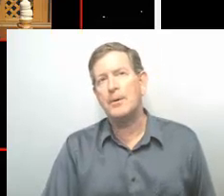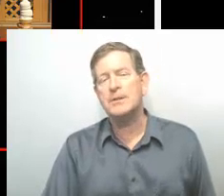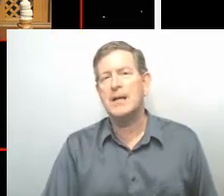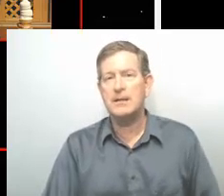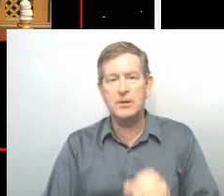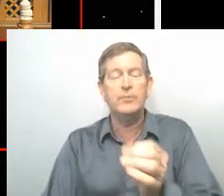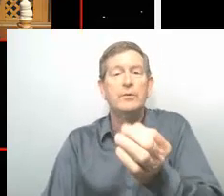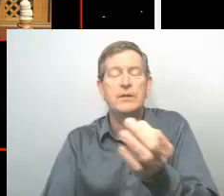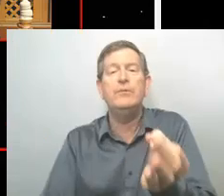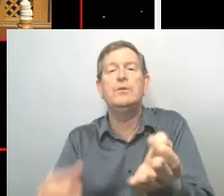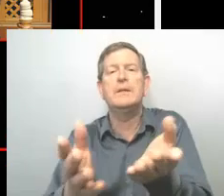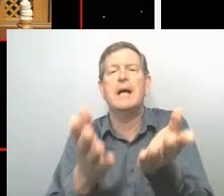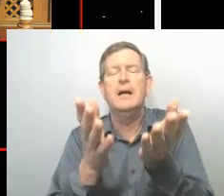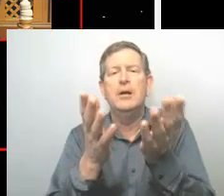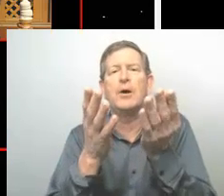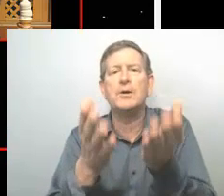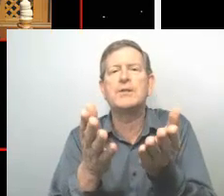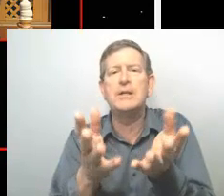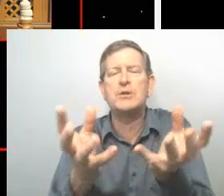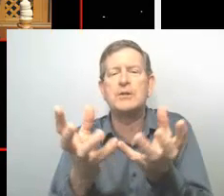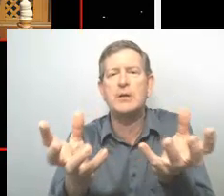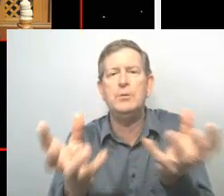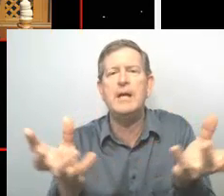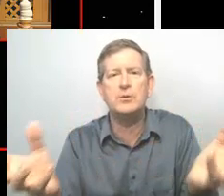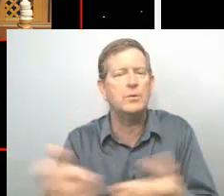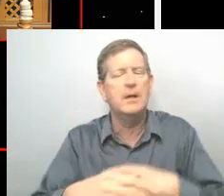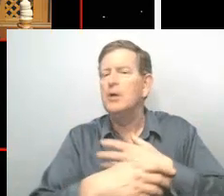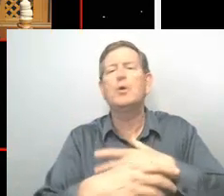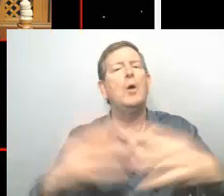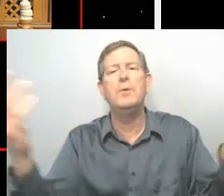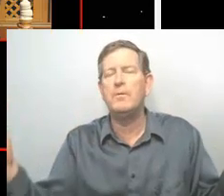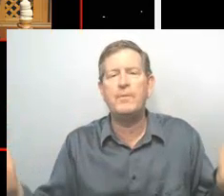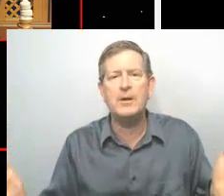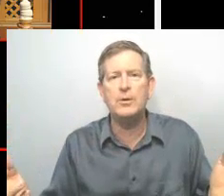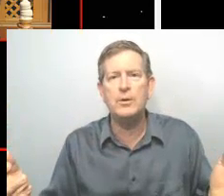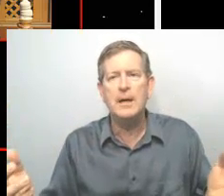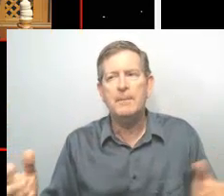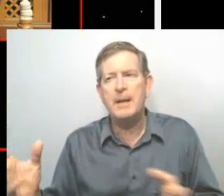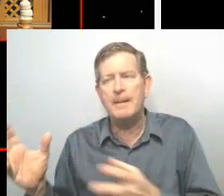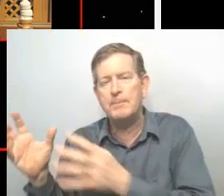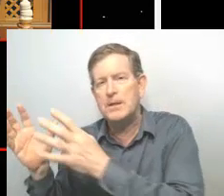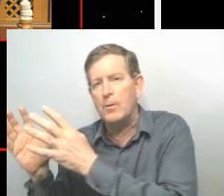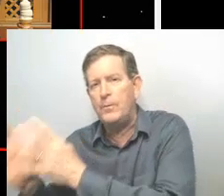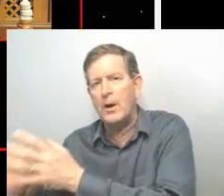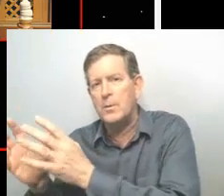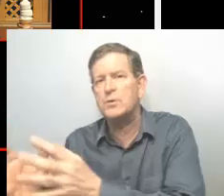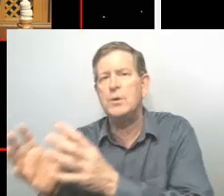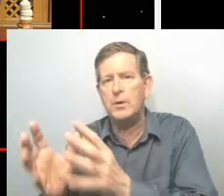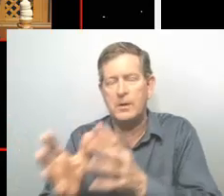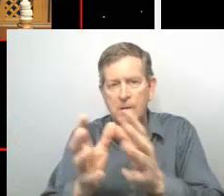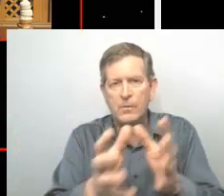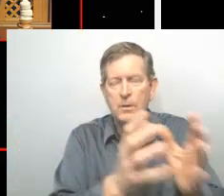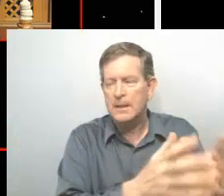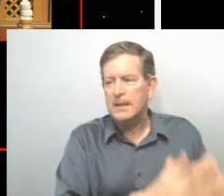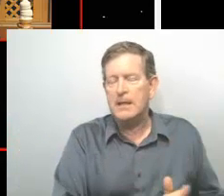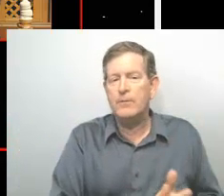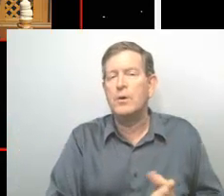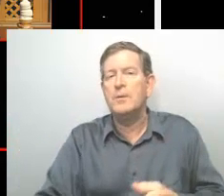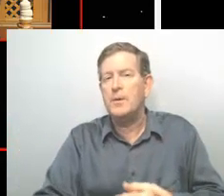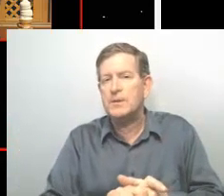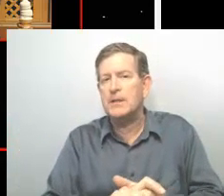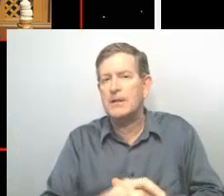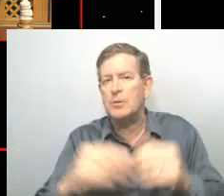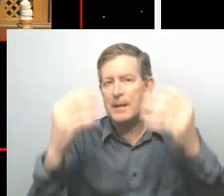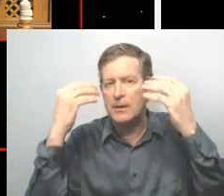plutôt apprendre ça que vous. Si vous souhaitez leur enseigner ce que c'est qu'une liaison, tant mieux, faites-le. Mais au fur et à mesure, ils